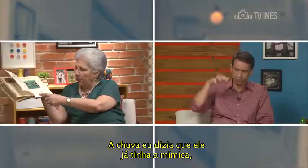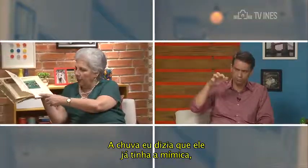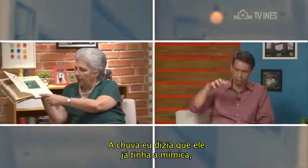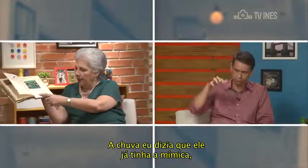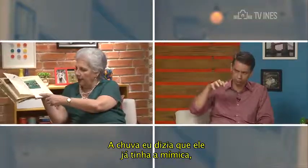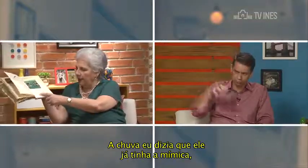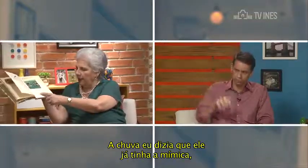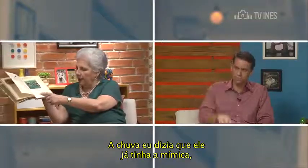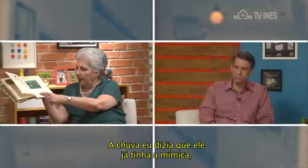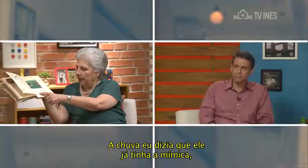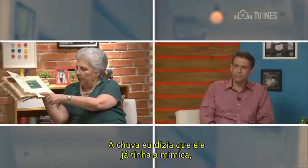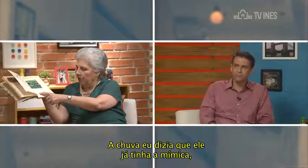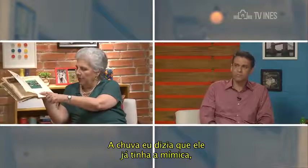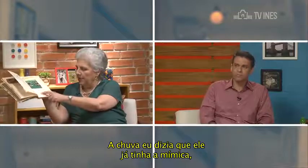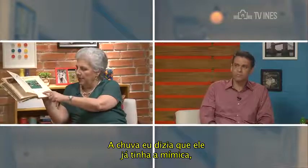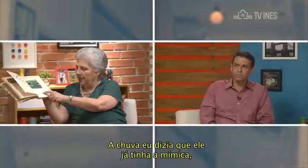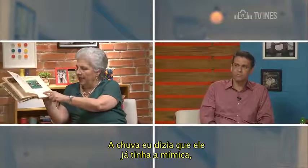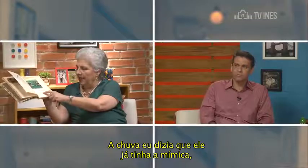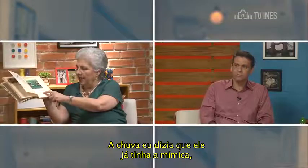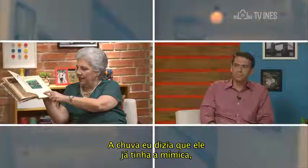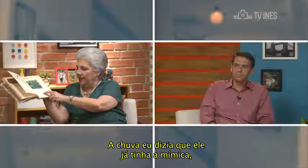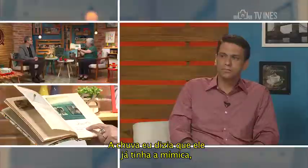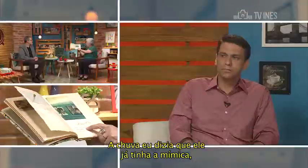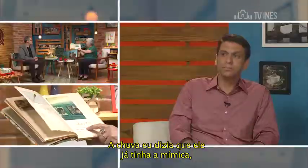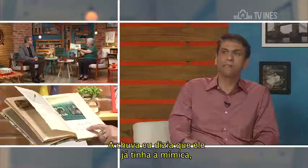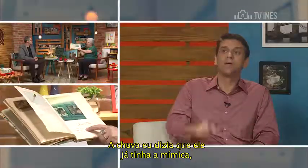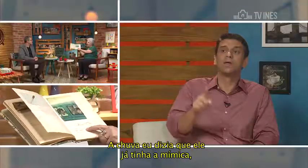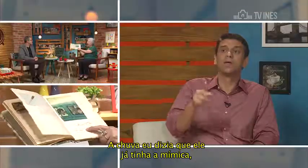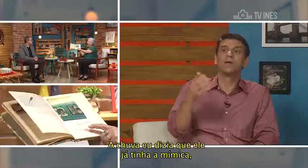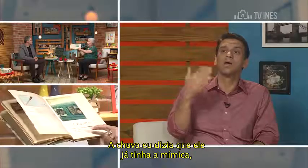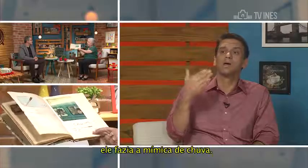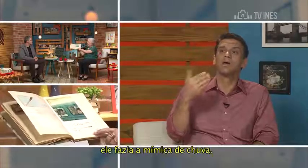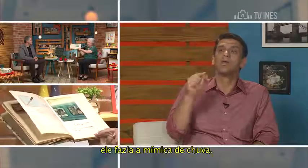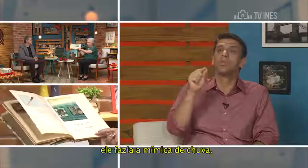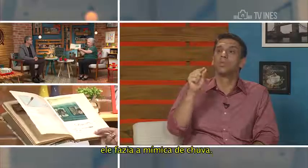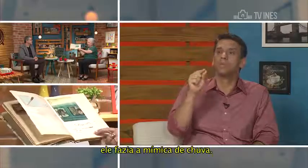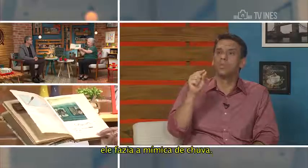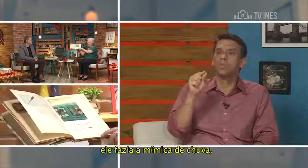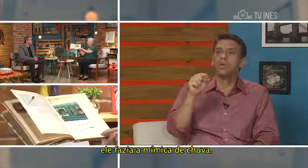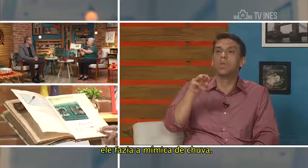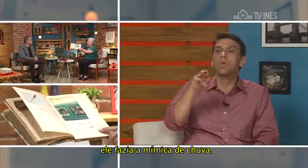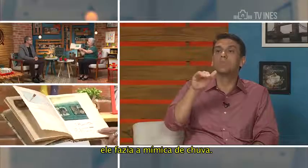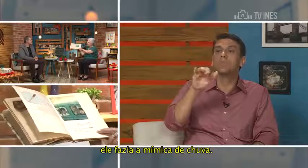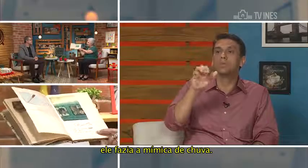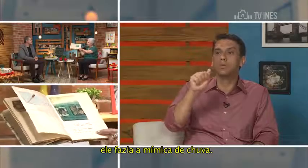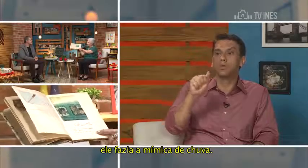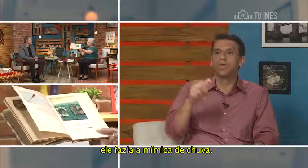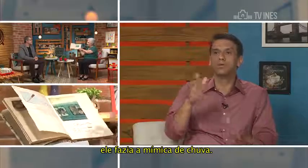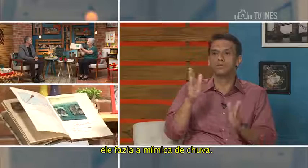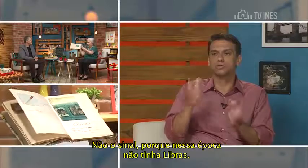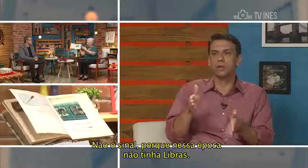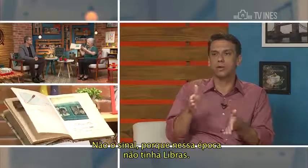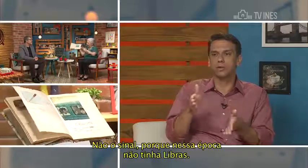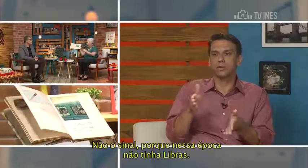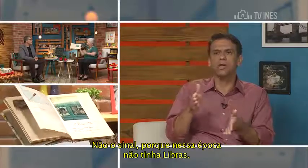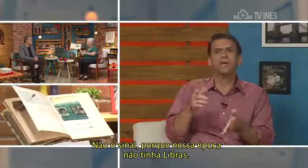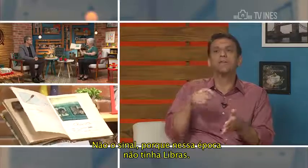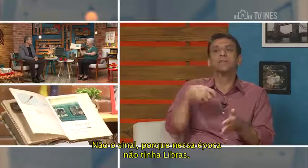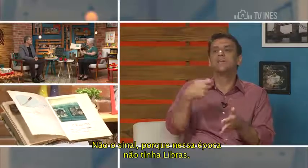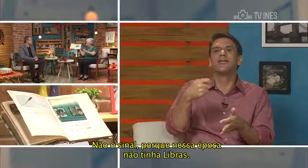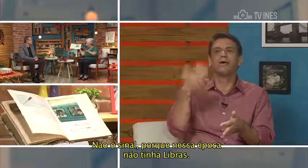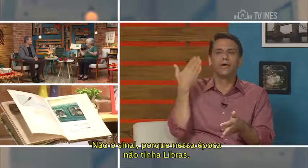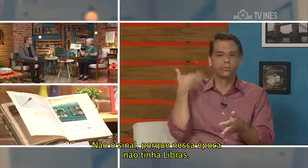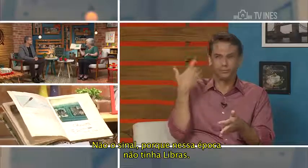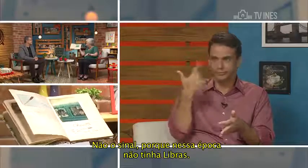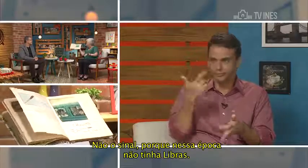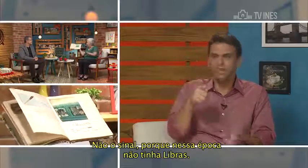chuva Eu dizia Que ele Já tinha A mímica Ele fazia A mímica De chuva Não O